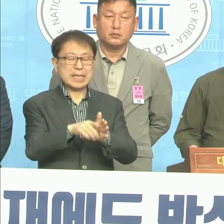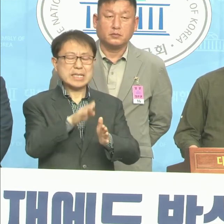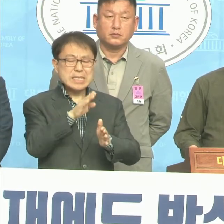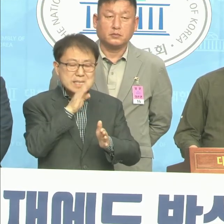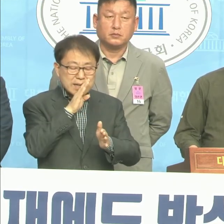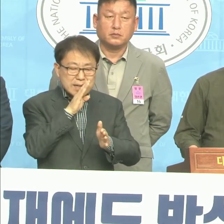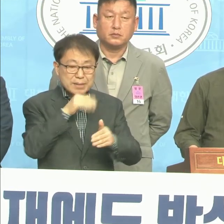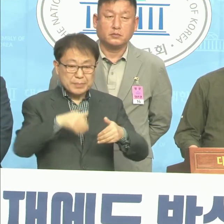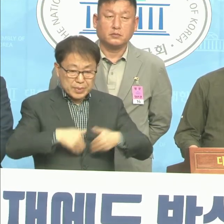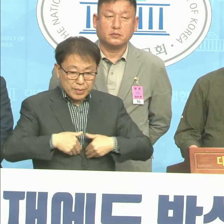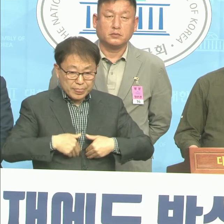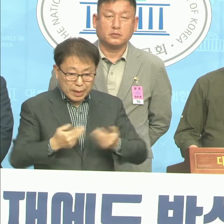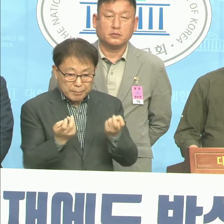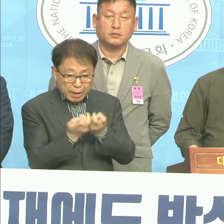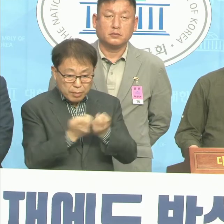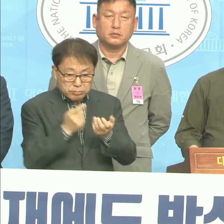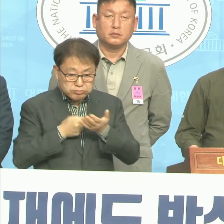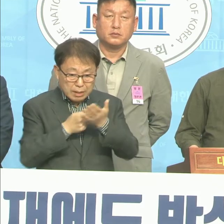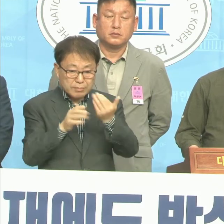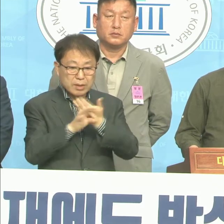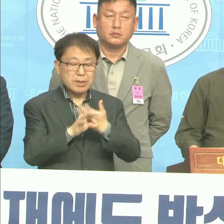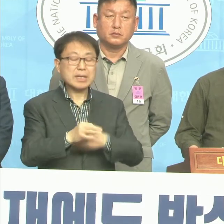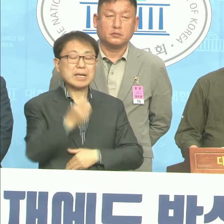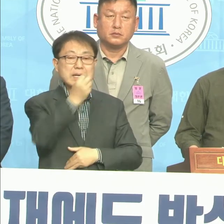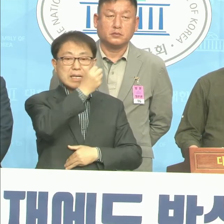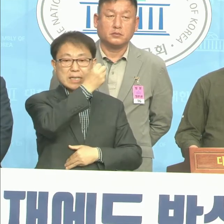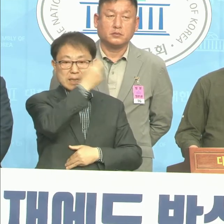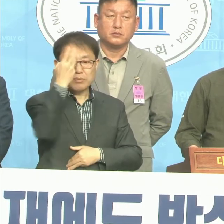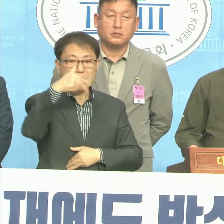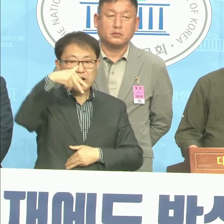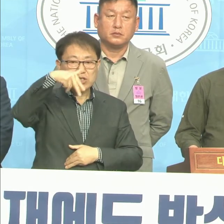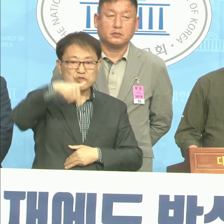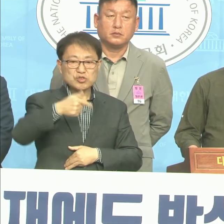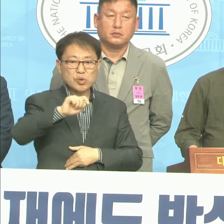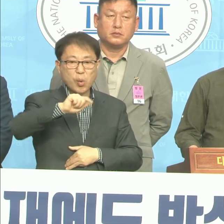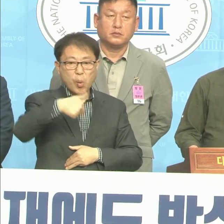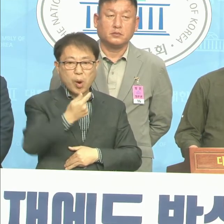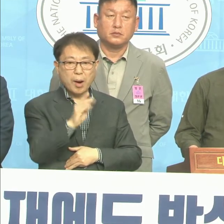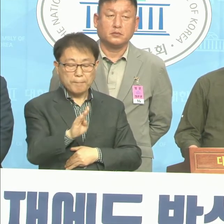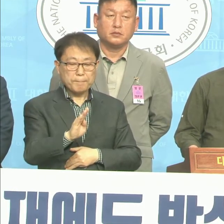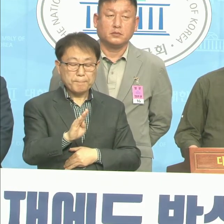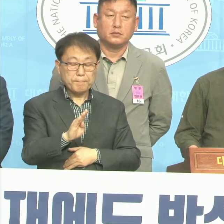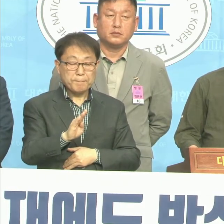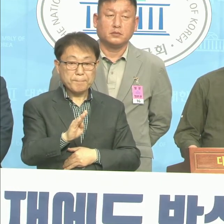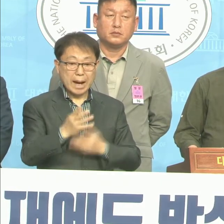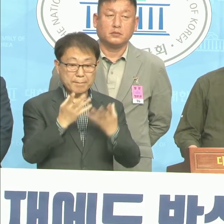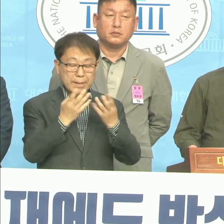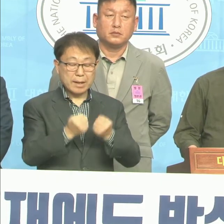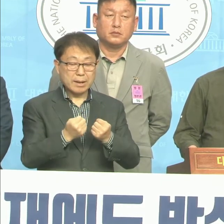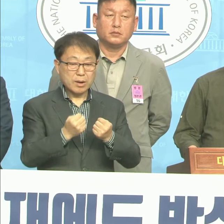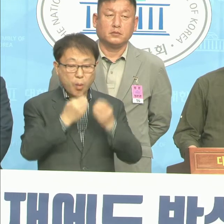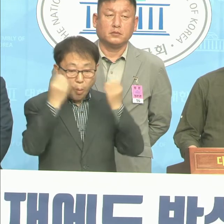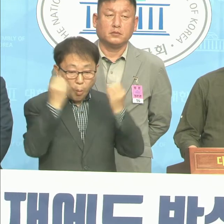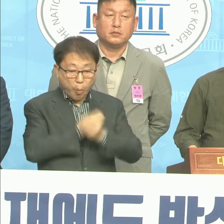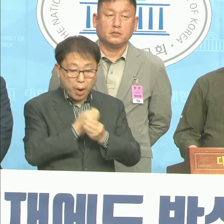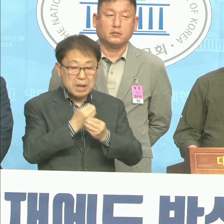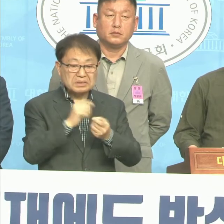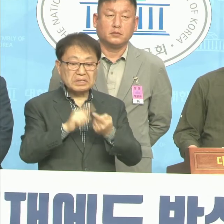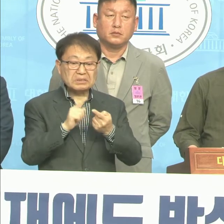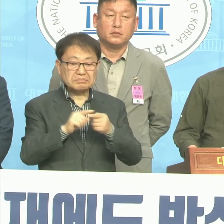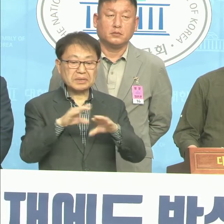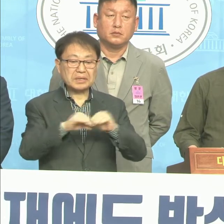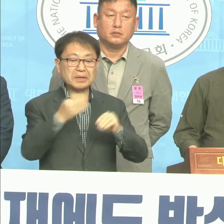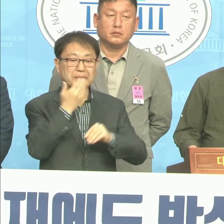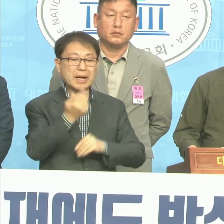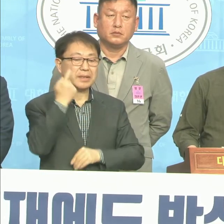대책을 제시한다면 삼성중공업 중 때 준법 감시 의뢰가 밥 아우 많은 오류와 쉴 수 있을 것으로